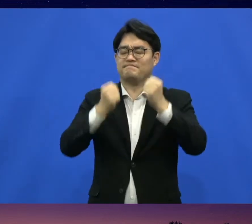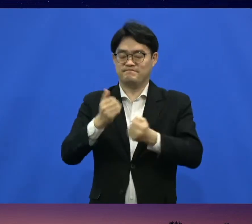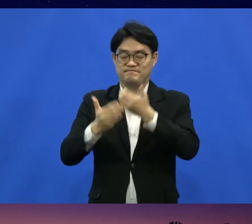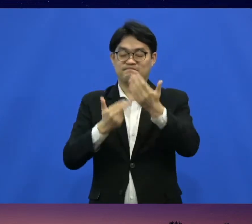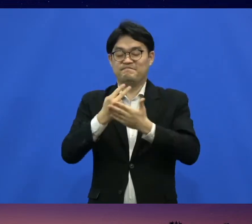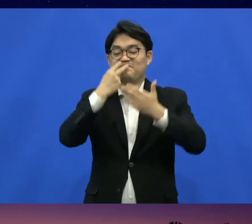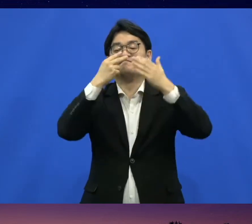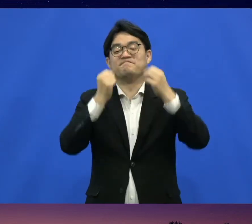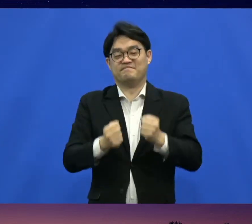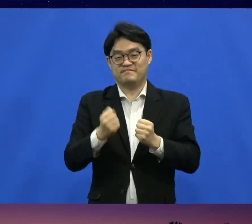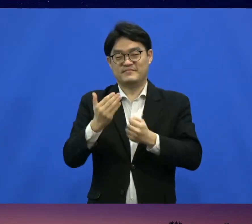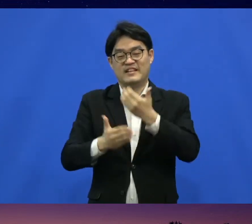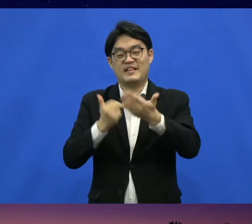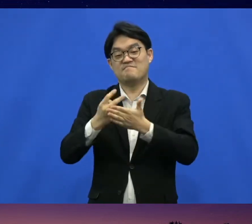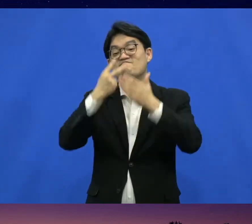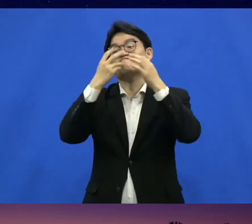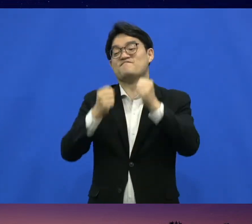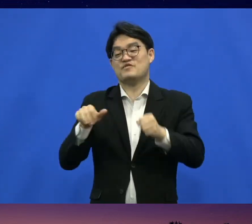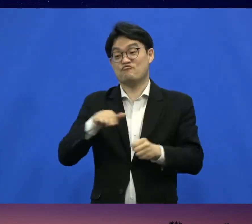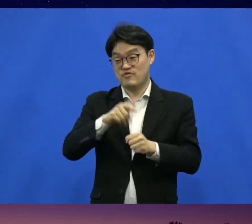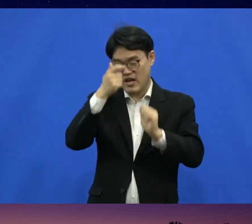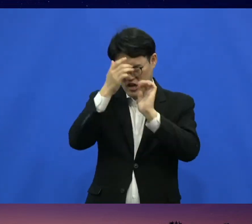우리의 기도를 들으십니다.